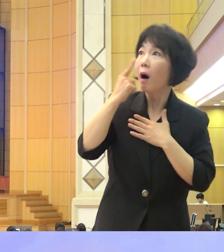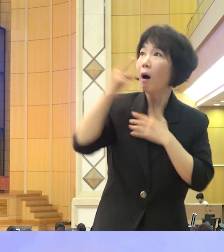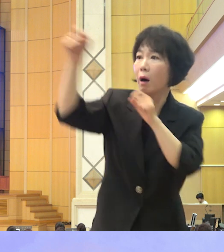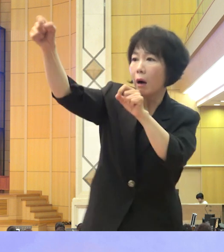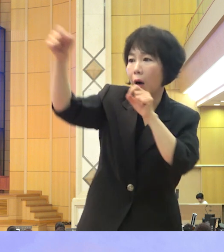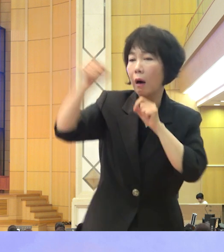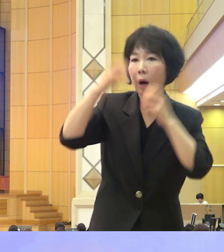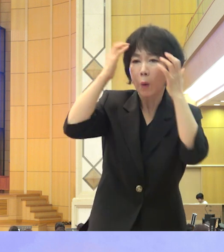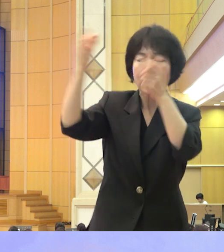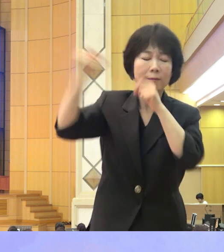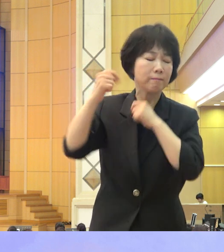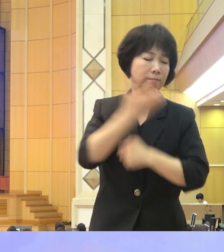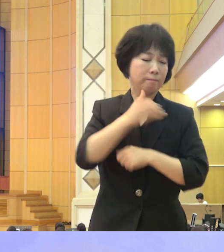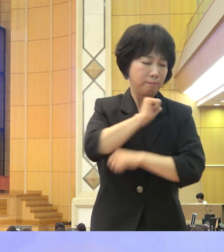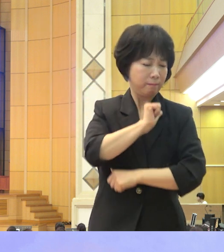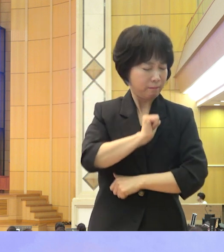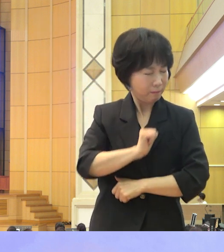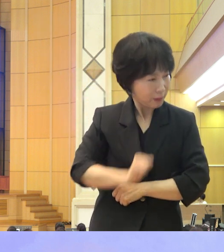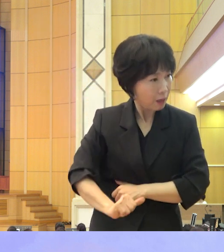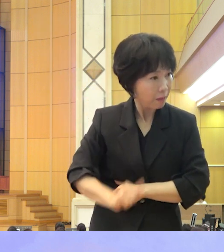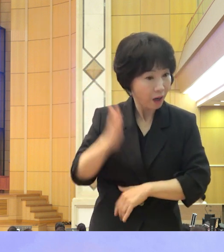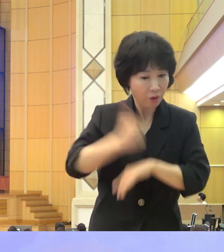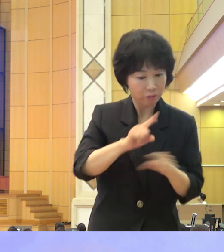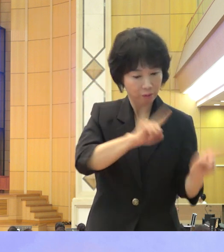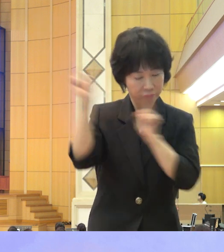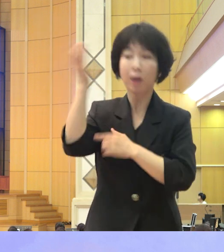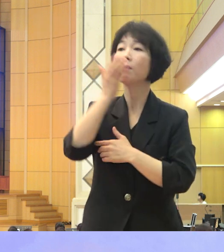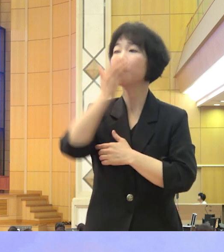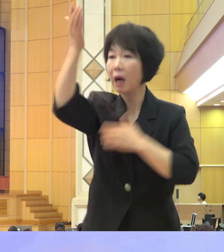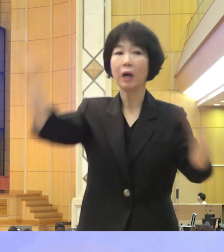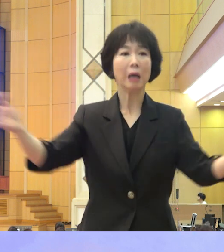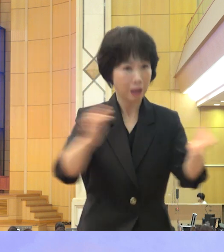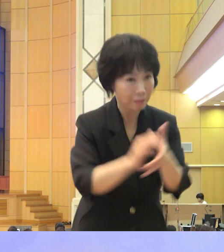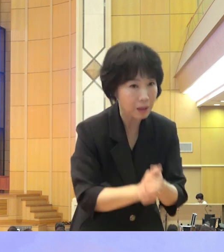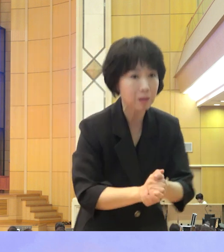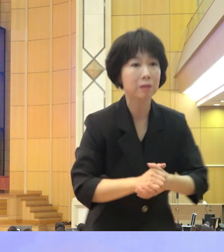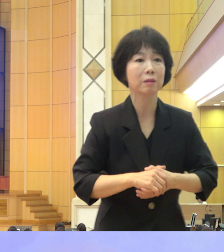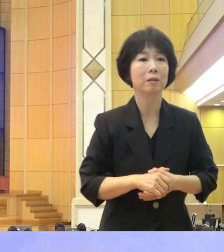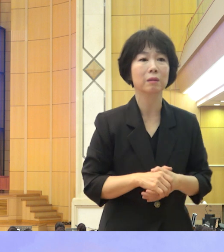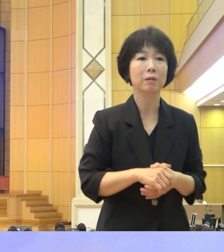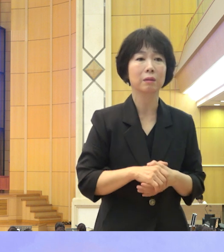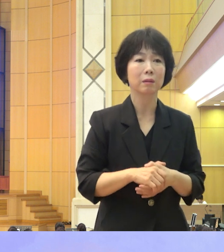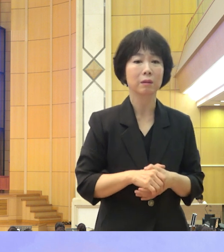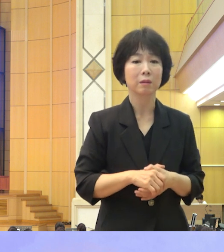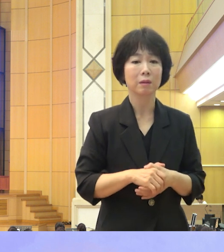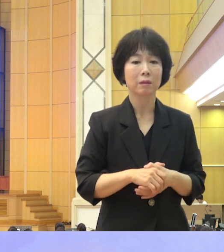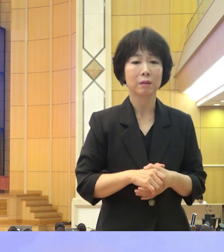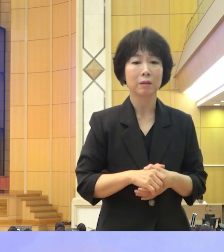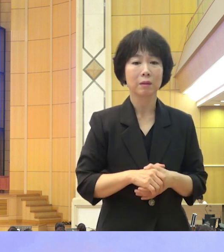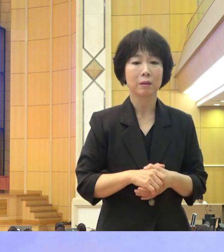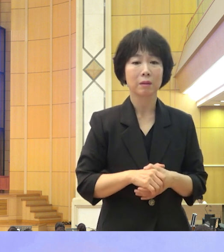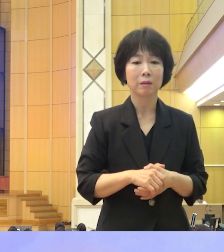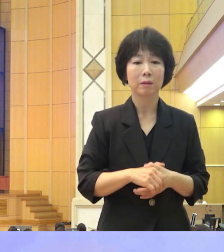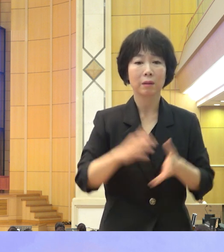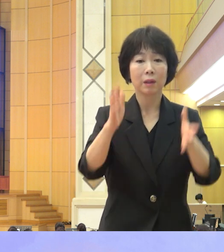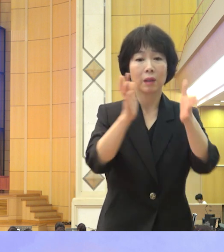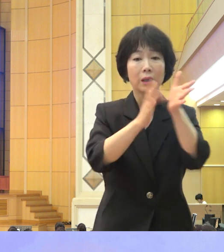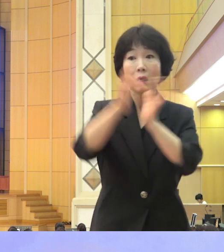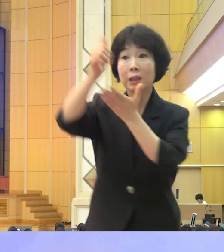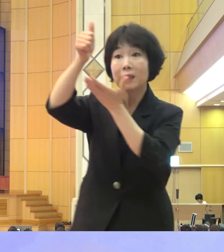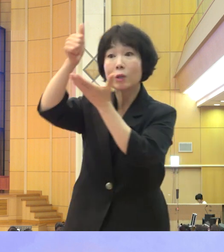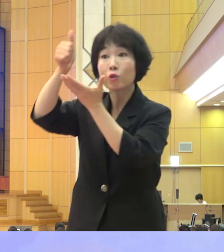그리고 결과적으로 십자가 못 박아 죽었던 그 내용들을 알고